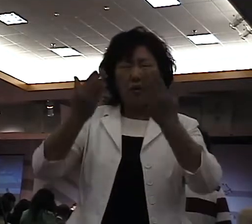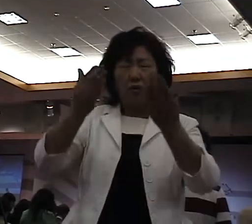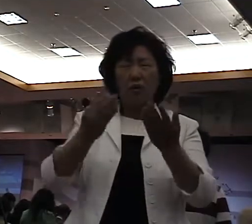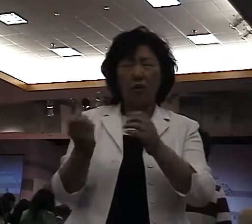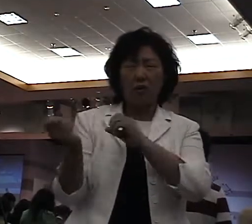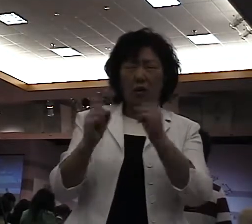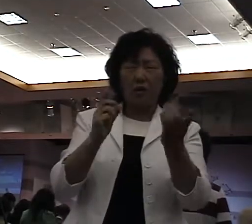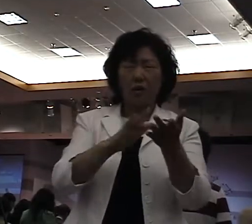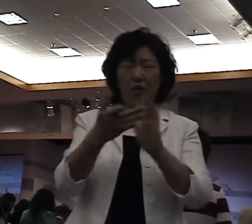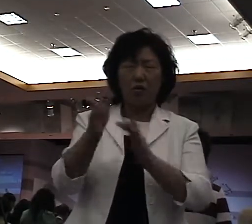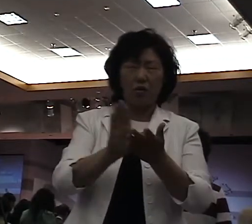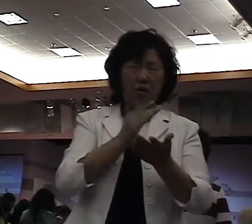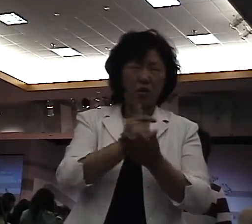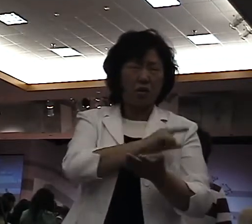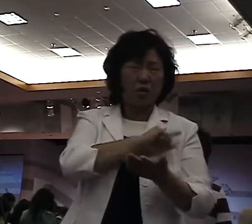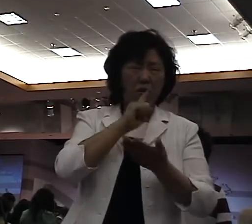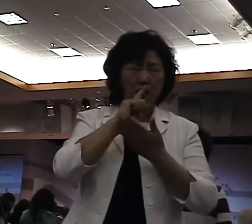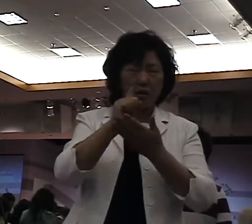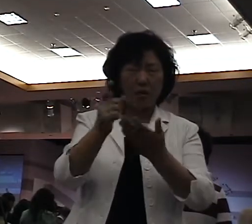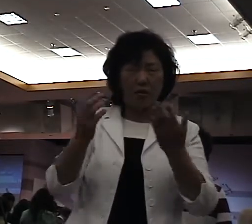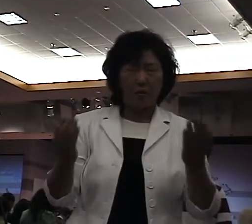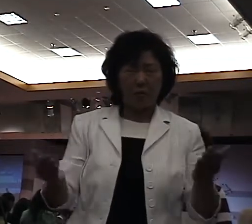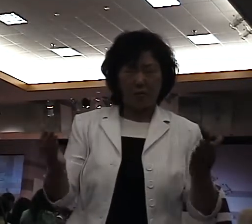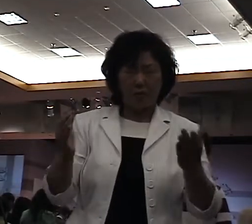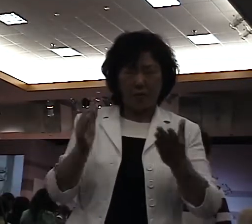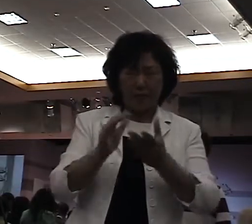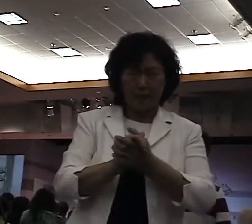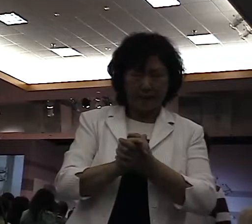그리스도 이름으로 기도드리옵나이다. 아멘.